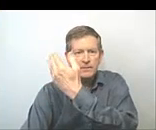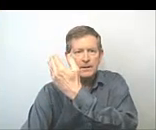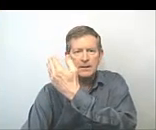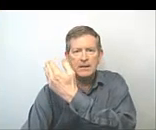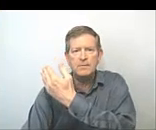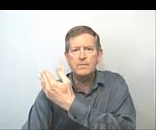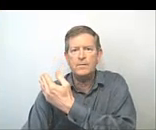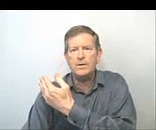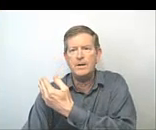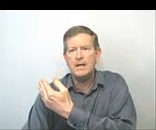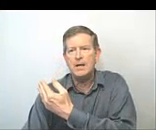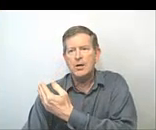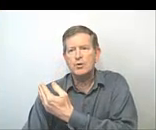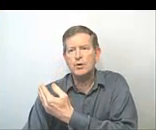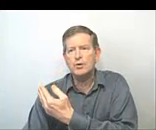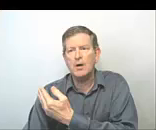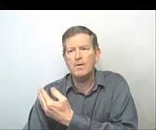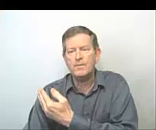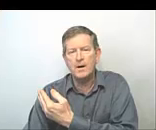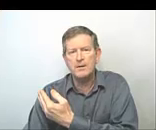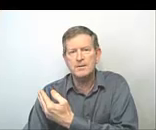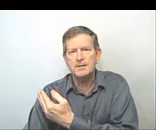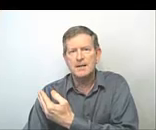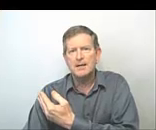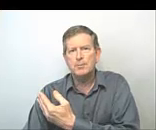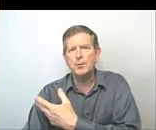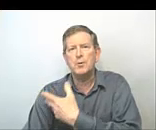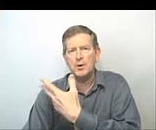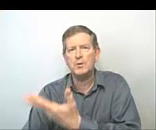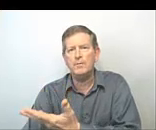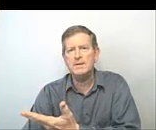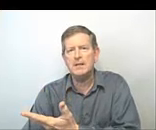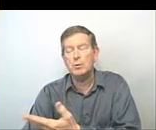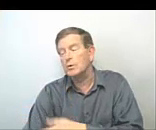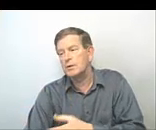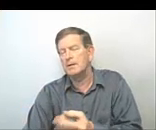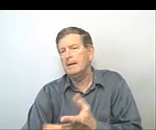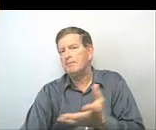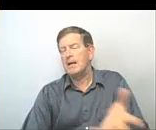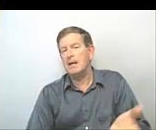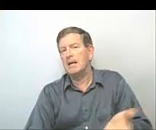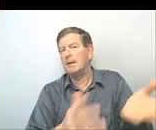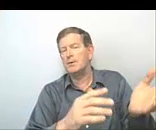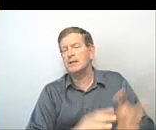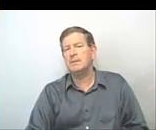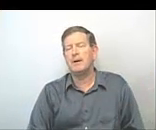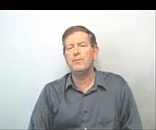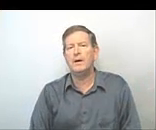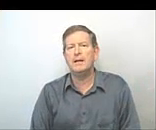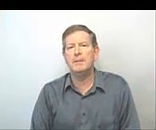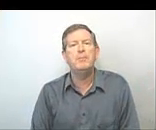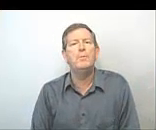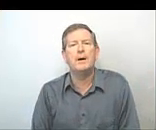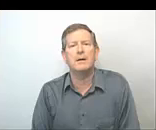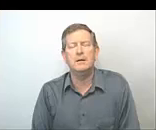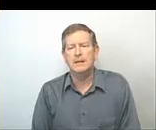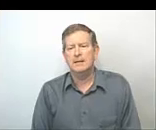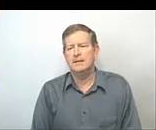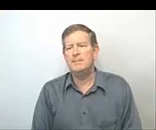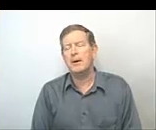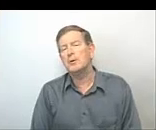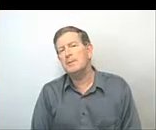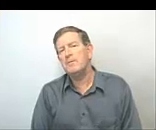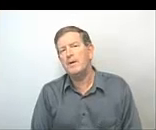venir. Ils venaient jusqu'en France pour nous rendre visite. Également, c'était parfois mes